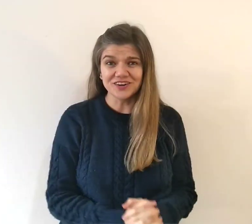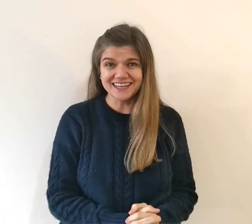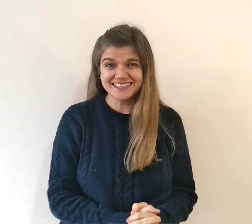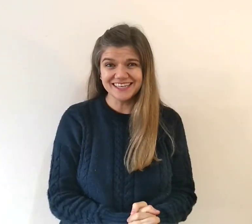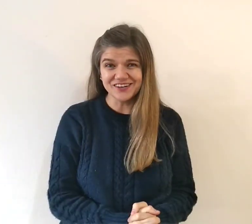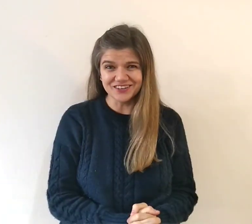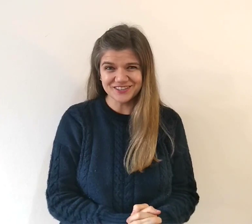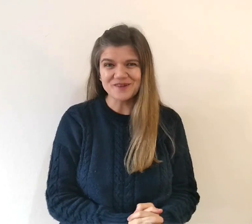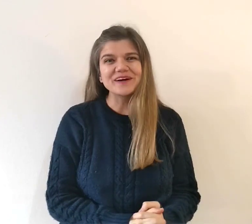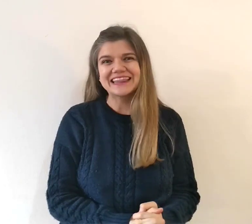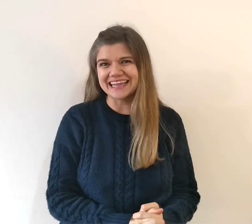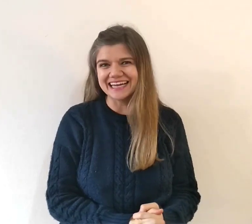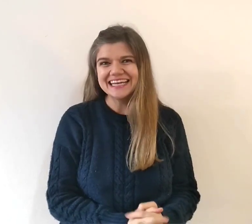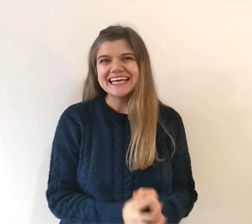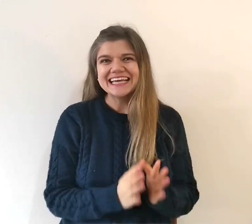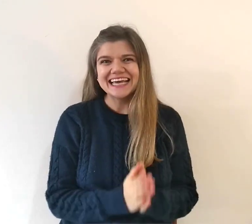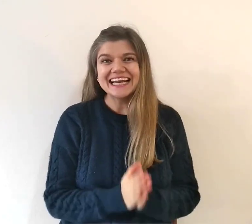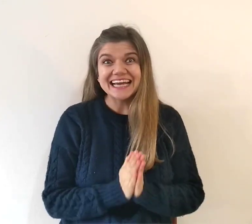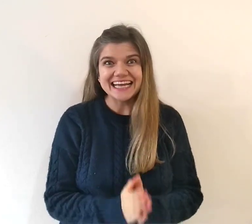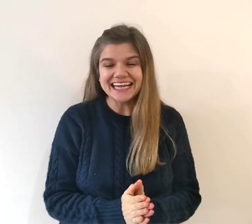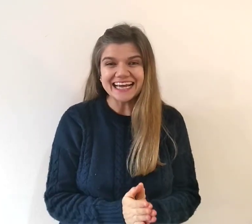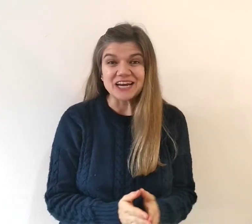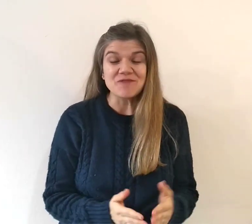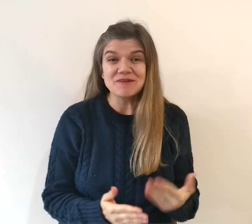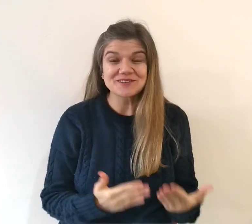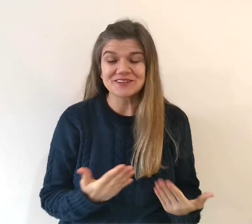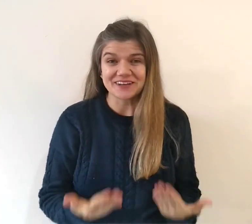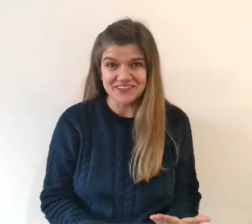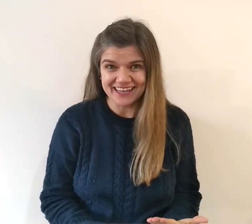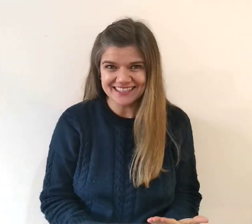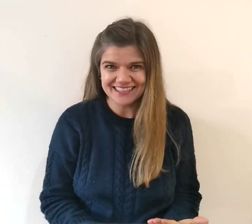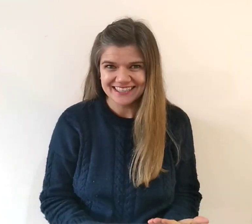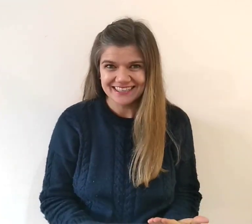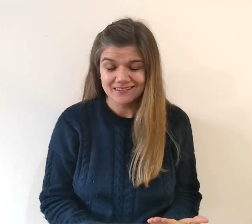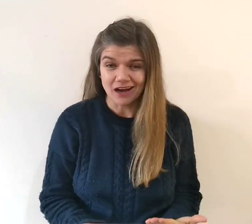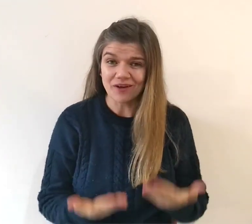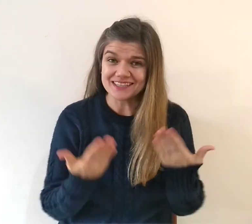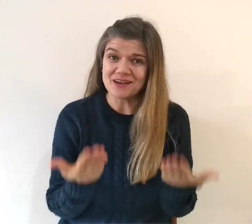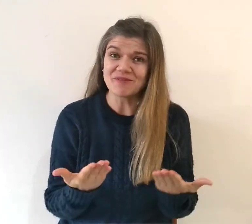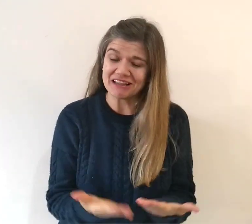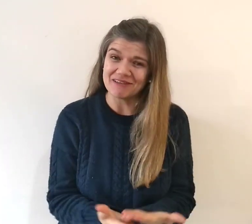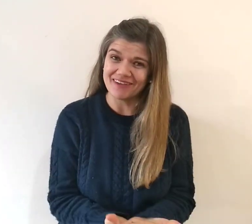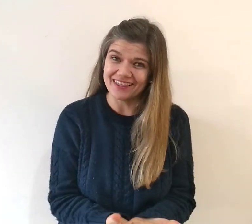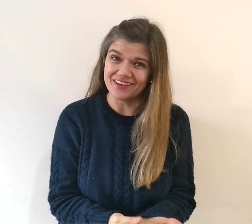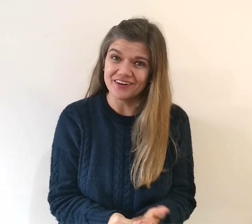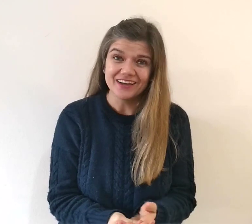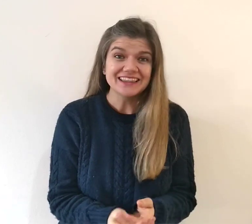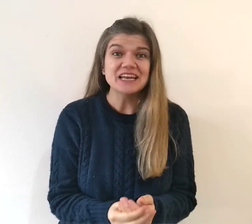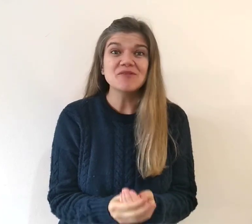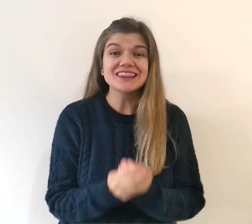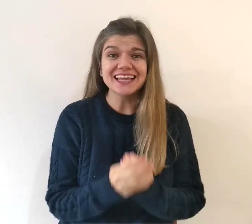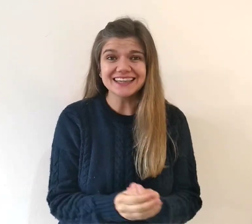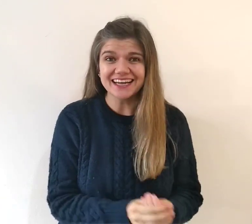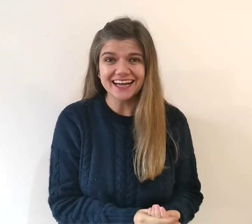Hola chicos, ¿cómo están? Qué alegría que nos vemos otra vez, aunque sea por este medio. Tenemos tantas ganas